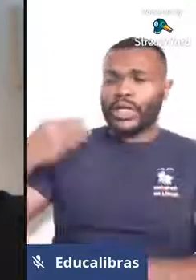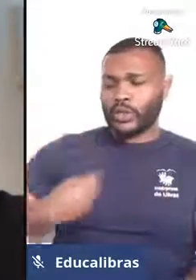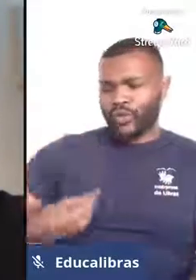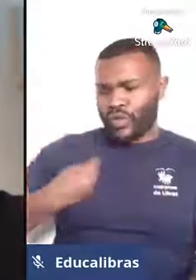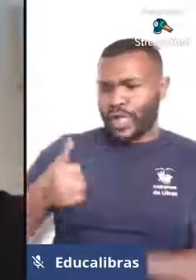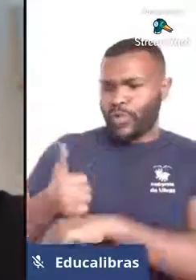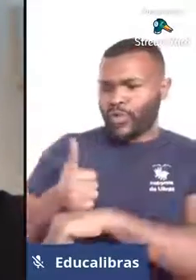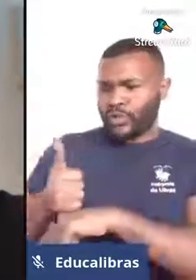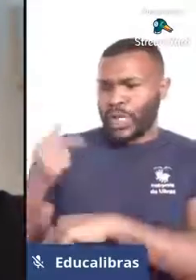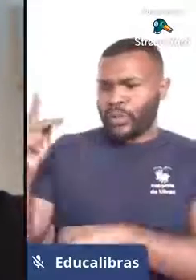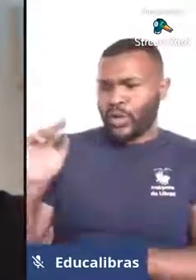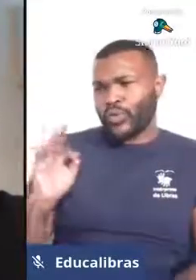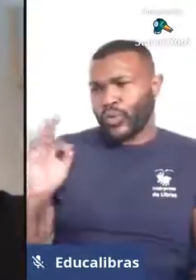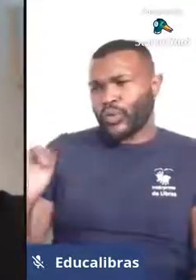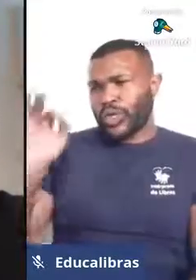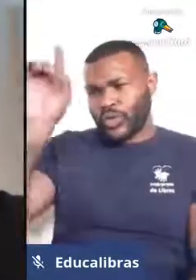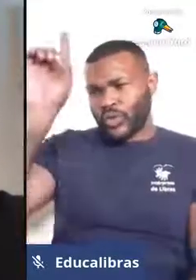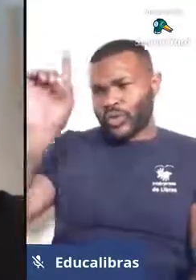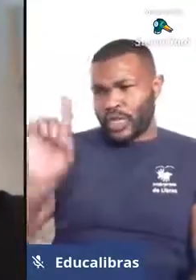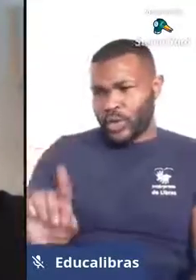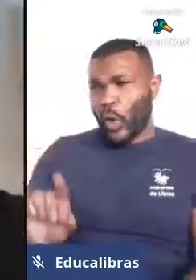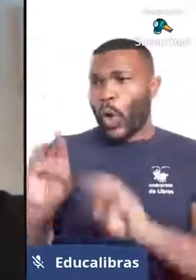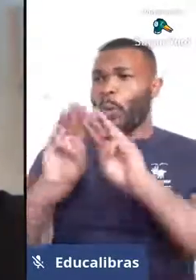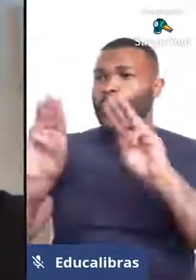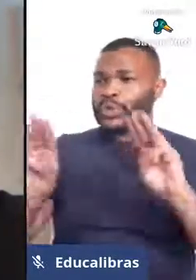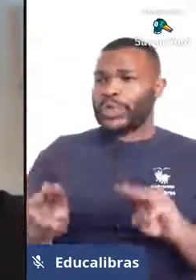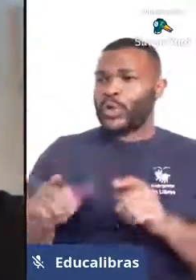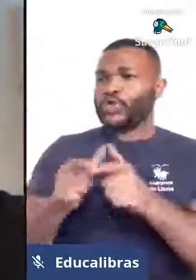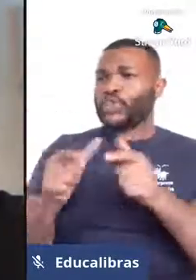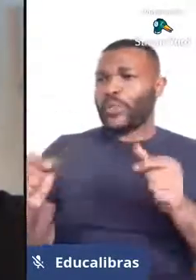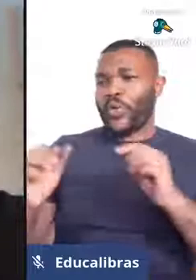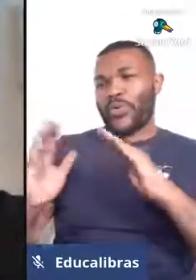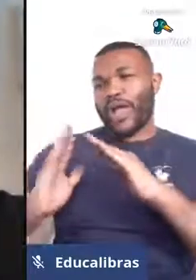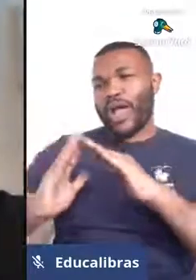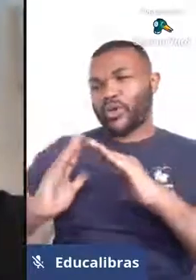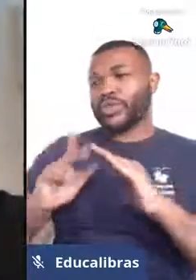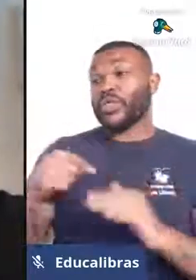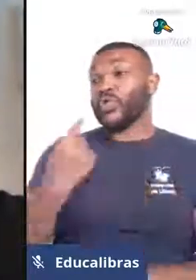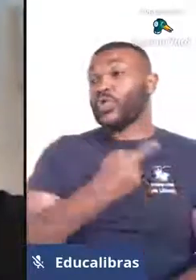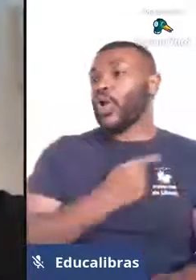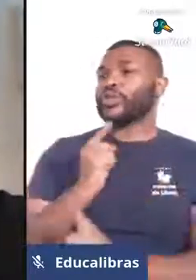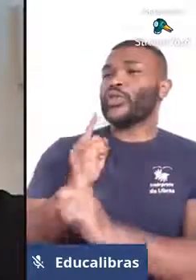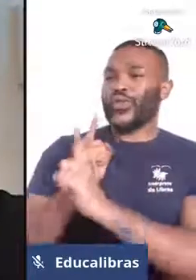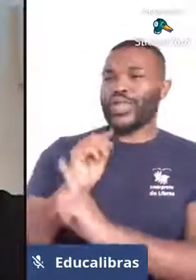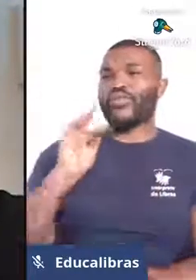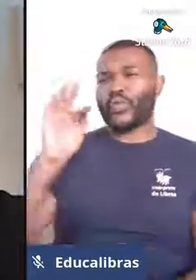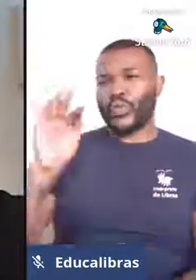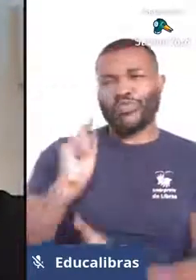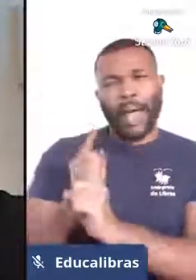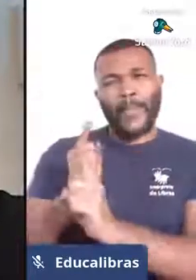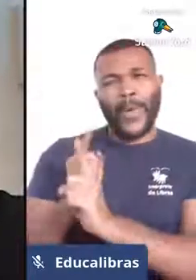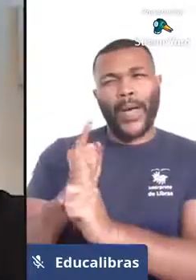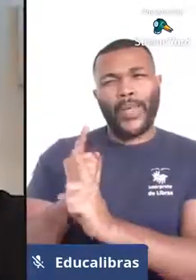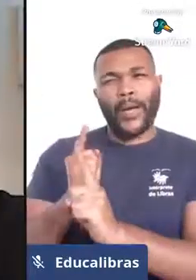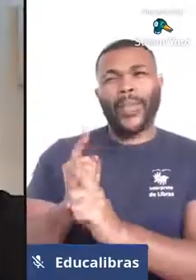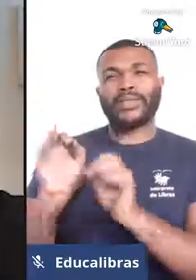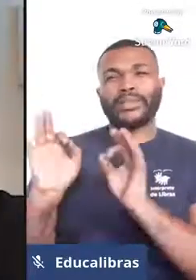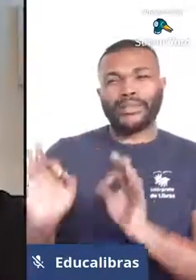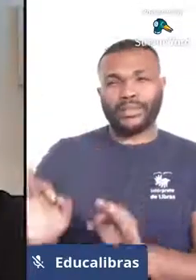sua direção no Japan House. Com certeza a gente vai se ver bastante. E